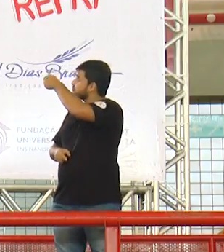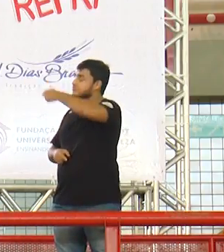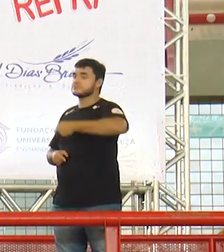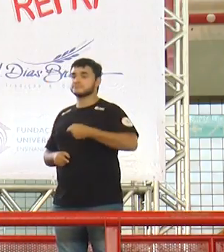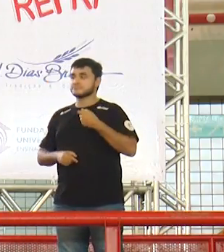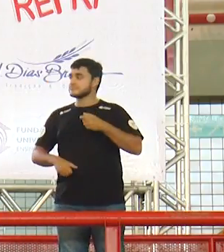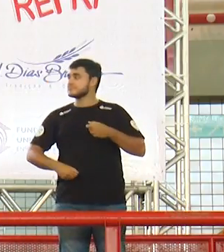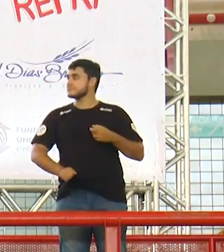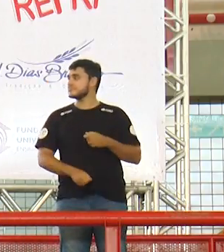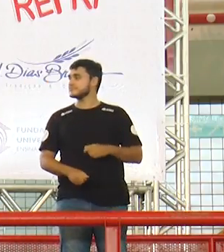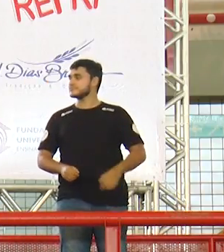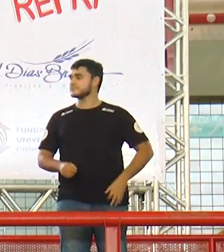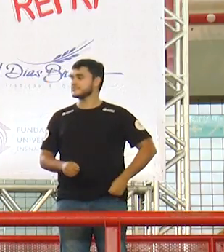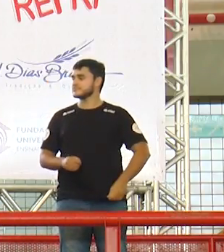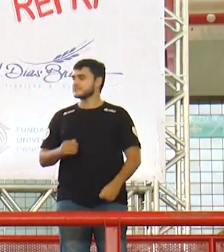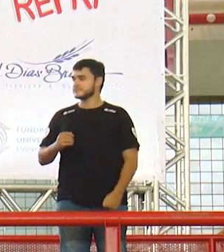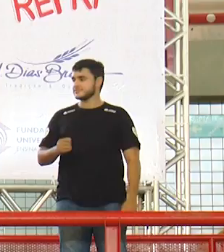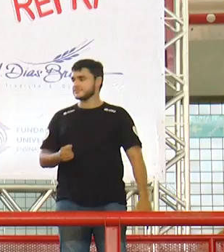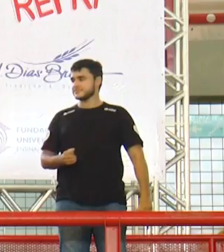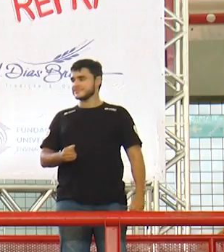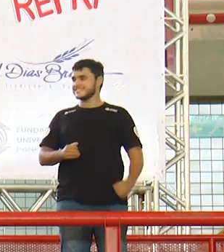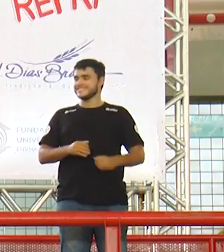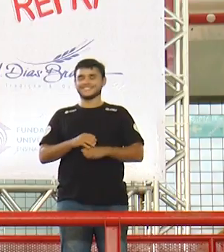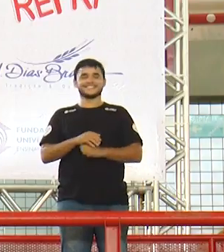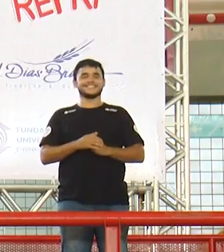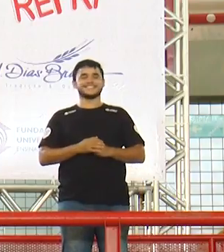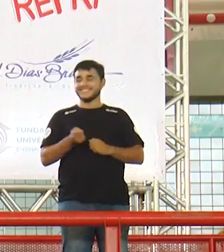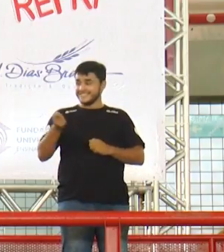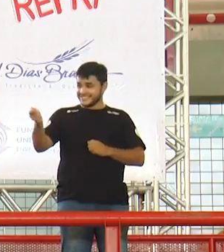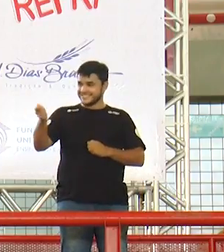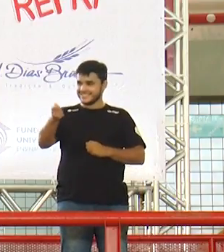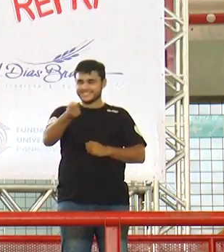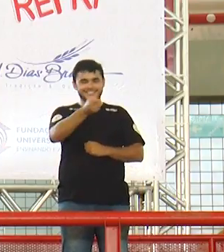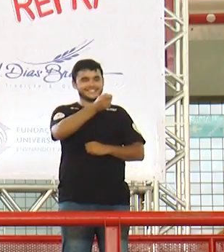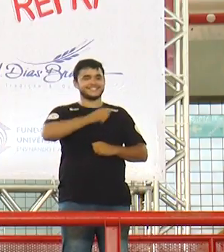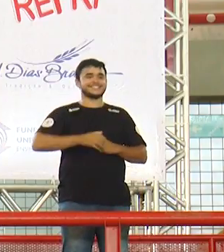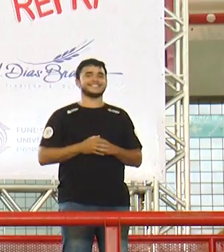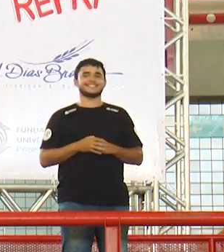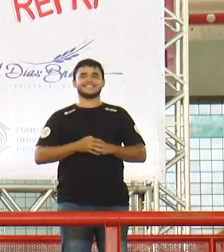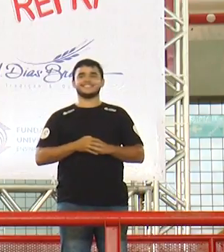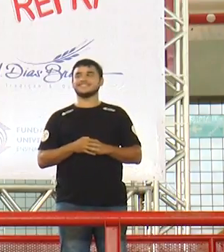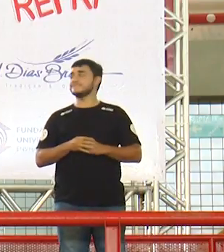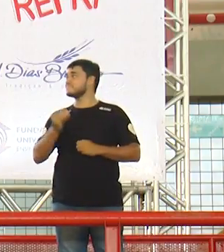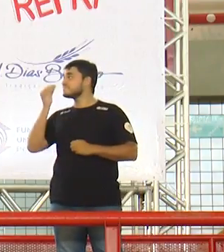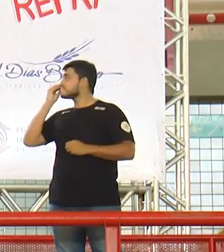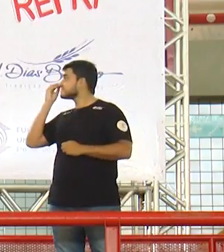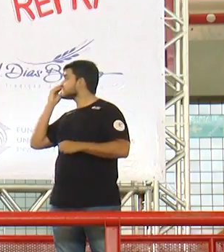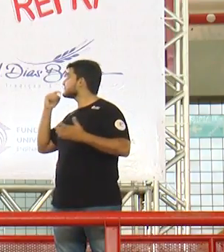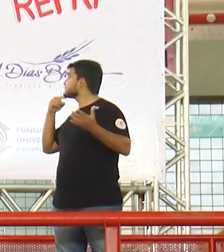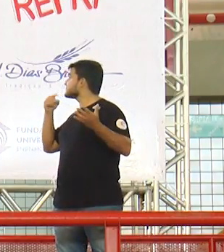ó? Não deixa pegar no teu olho não que segue. Ó, tentei, mas não deu. Presta atenção aqui,